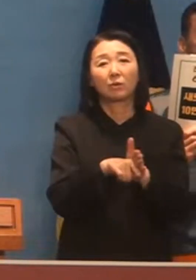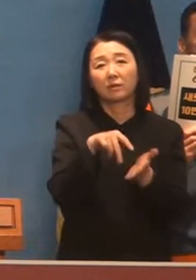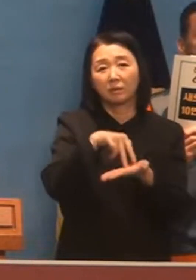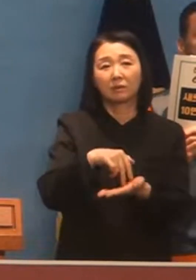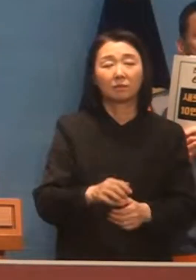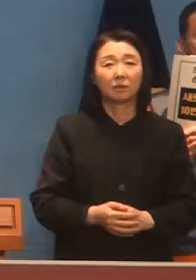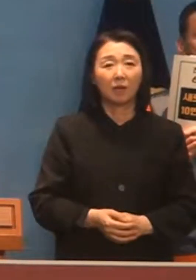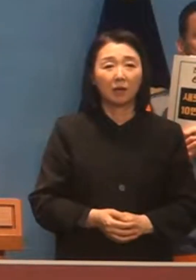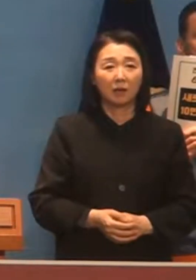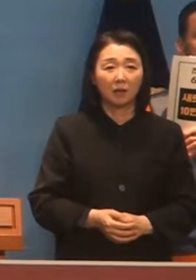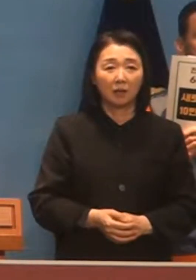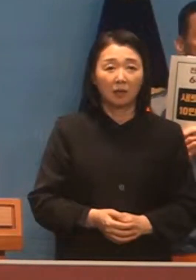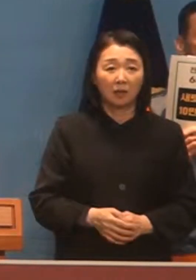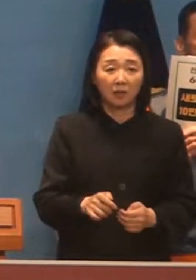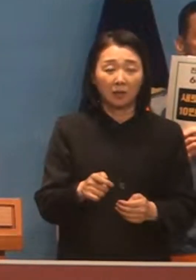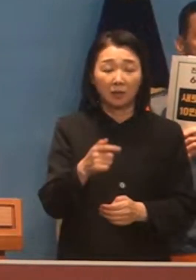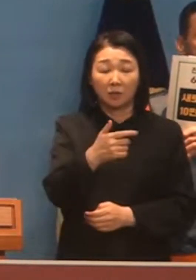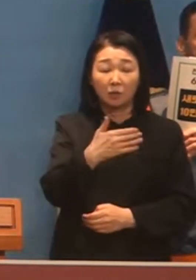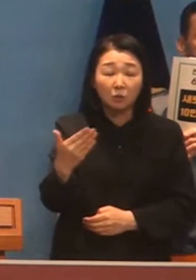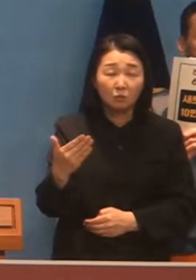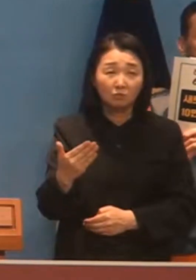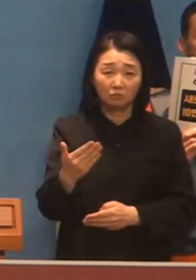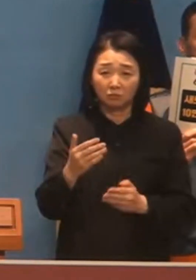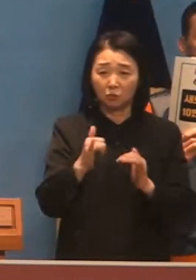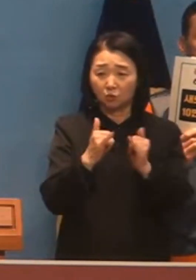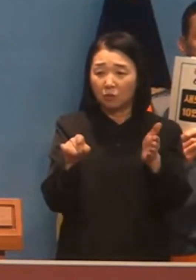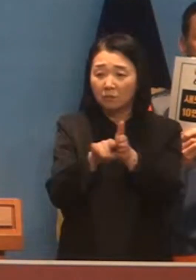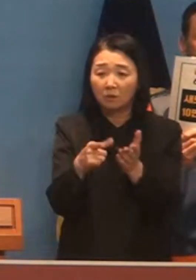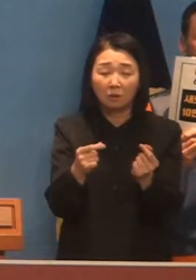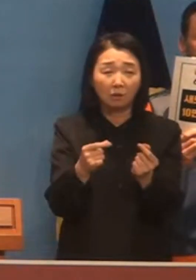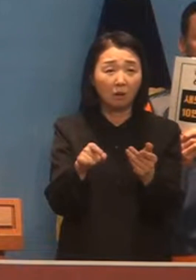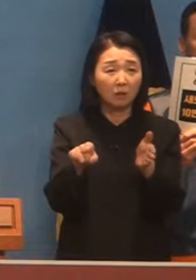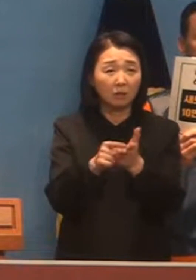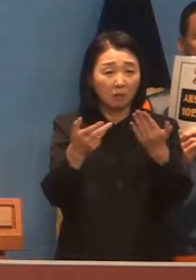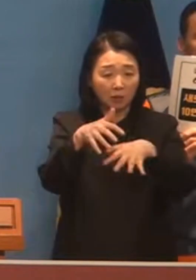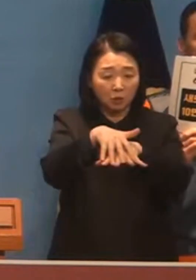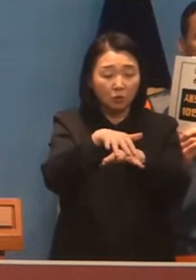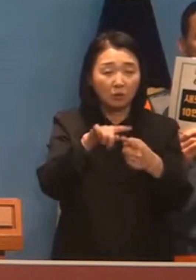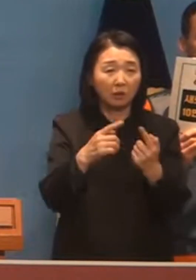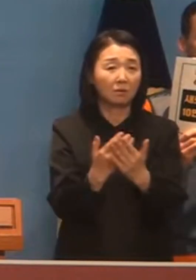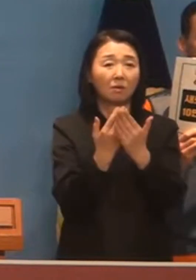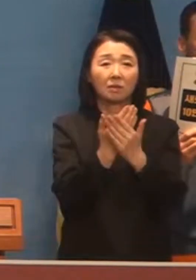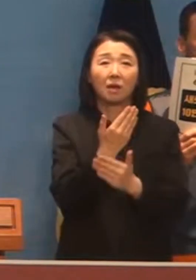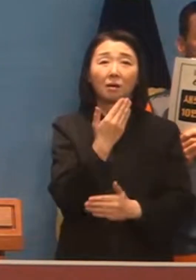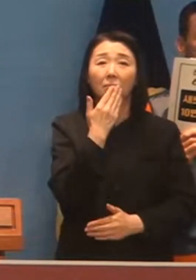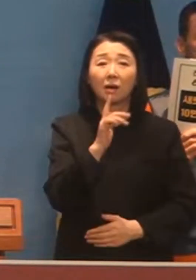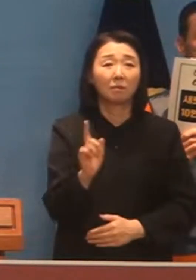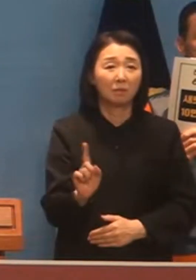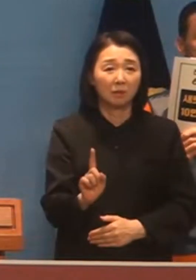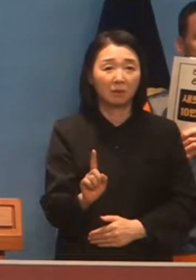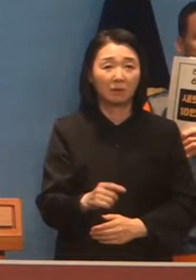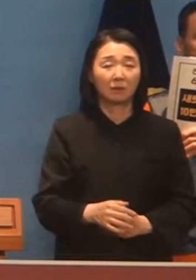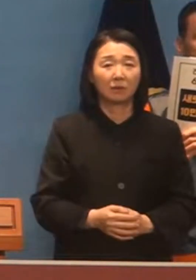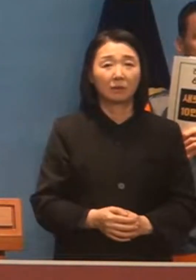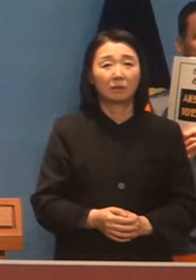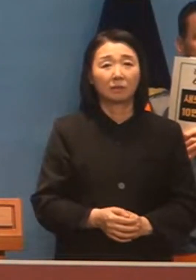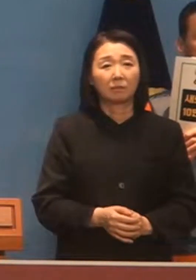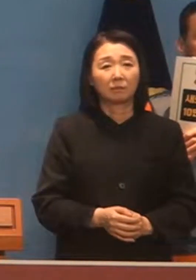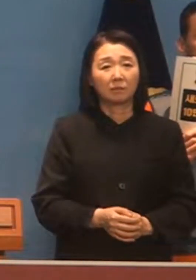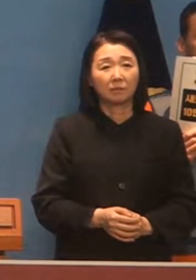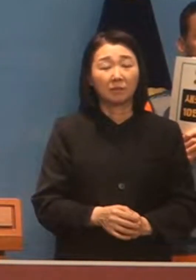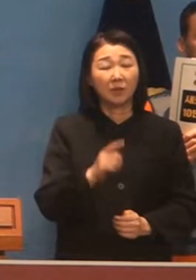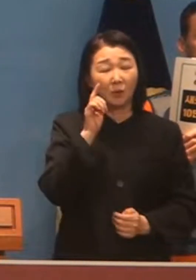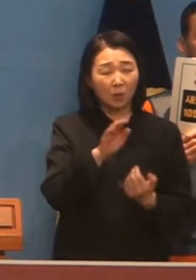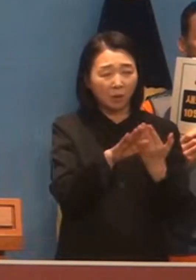소방은 대국민 신뢰도 1위 조직입니다. 국민들에게서 신뢰받는 조직으로 성장할 수 있었던 바탕에는 수많은